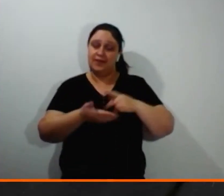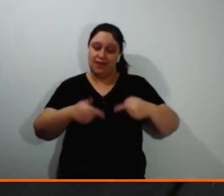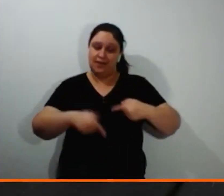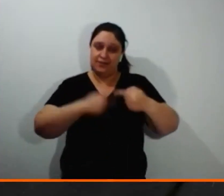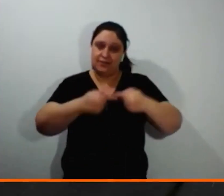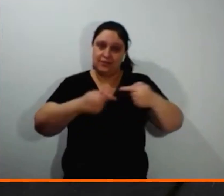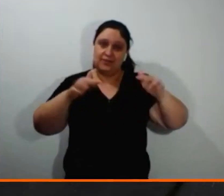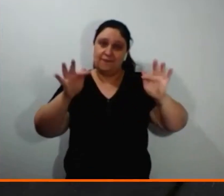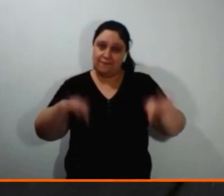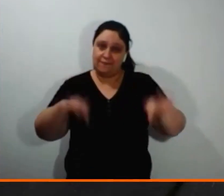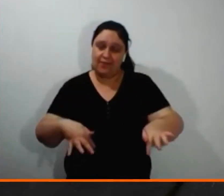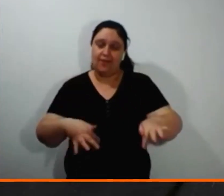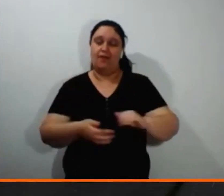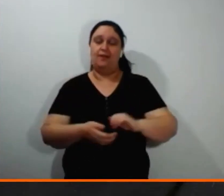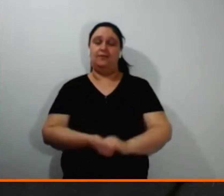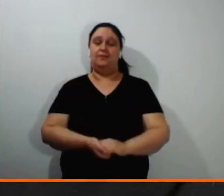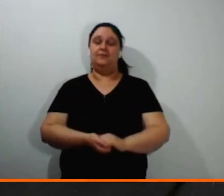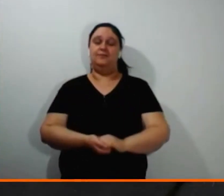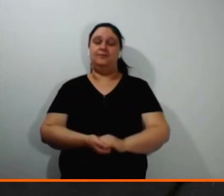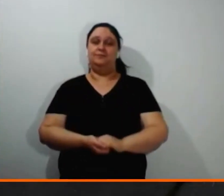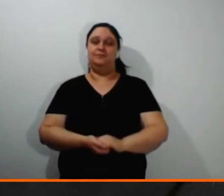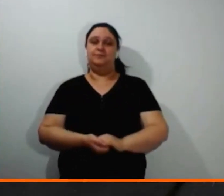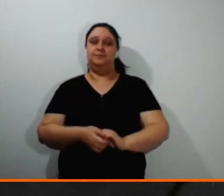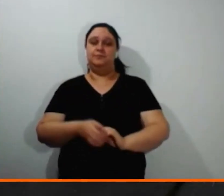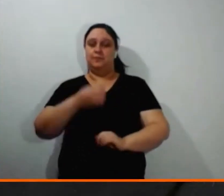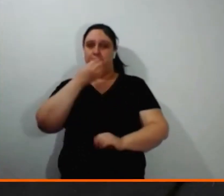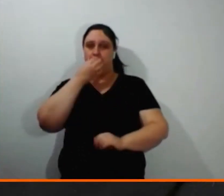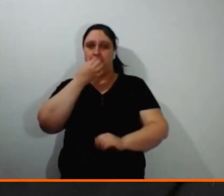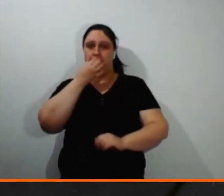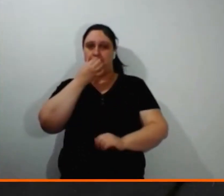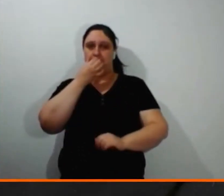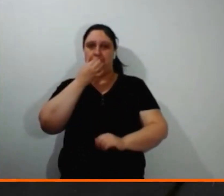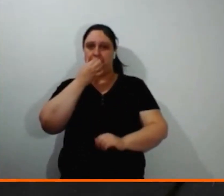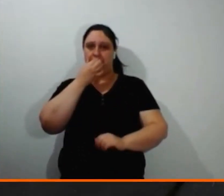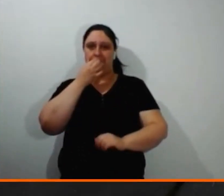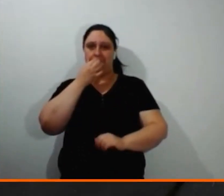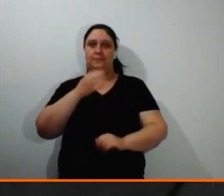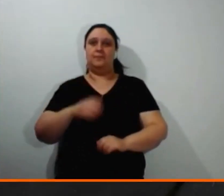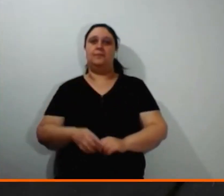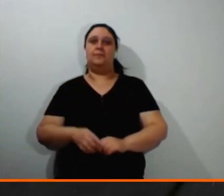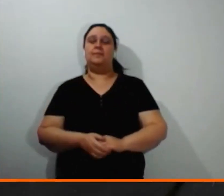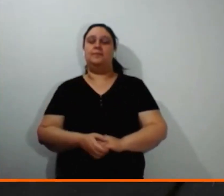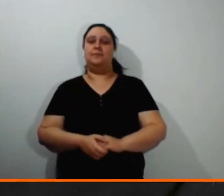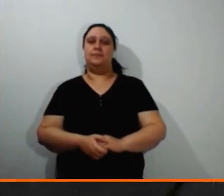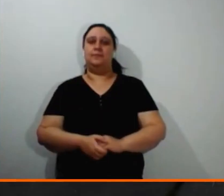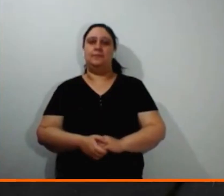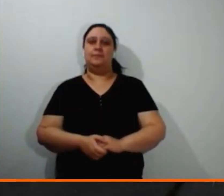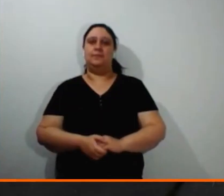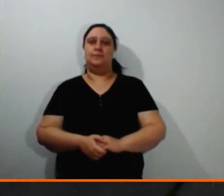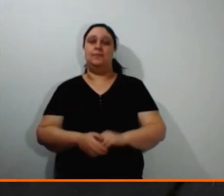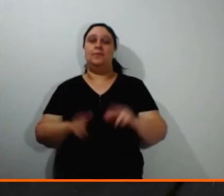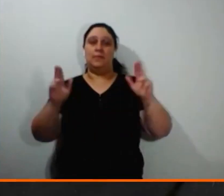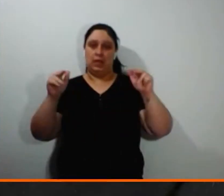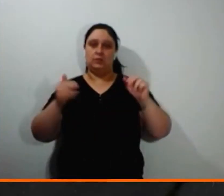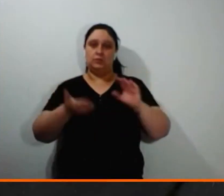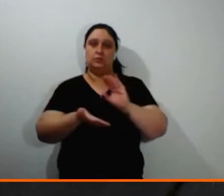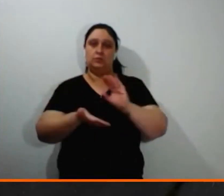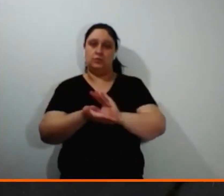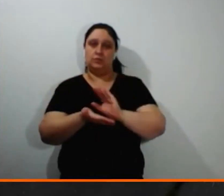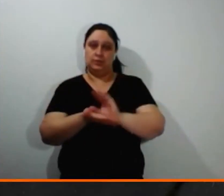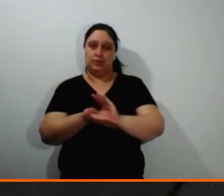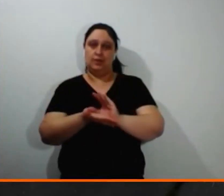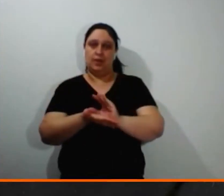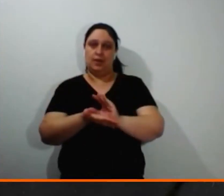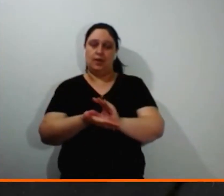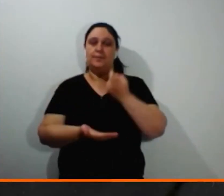Oh, Senhor Jesus. Também, irmãos, sobre SEAP, sexta-feira passada,